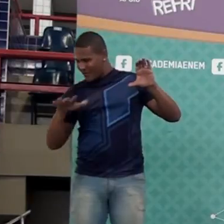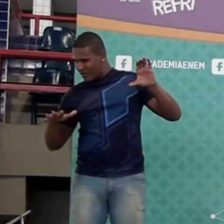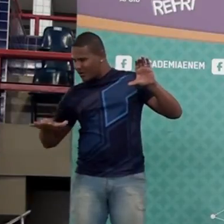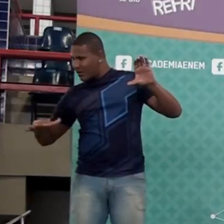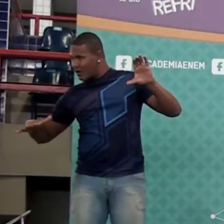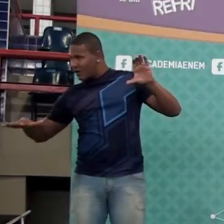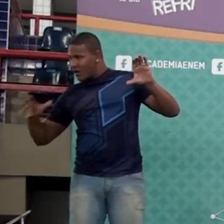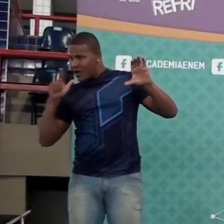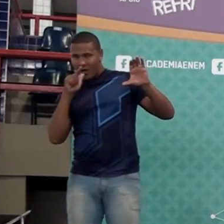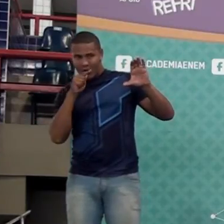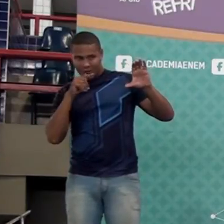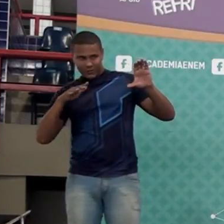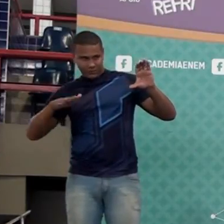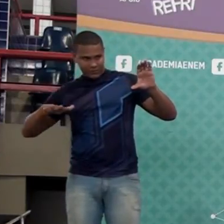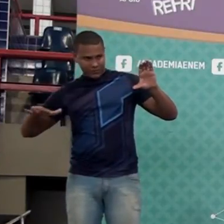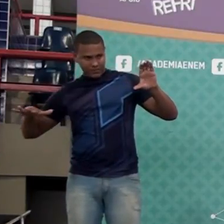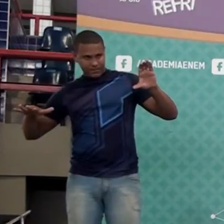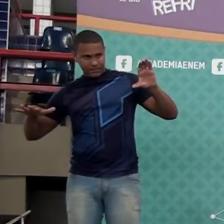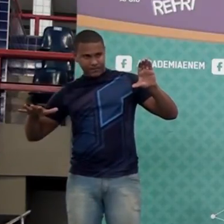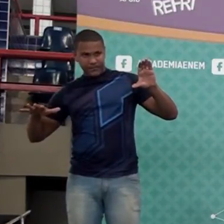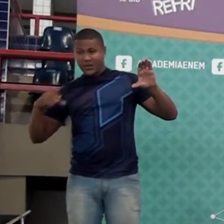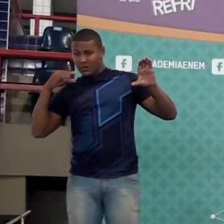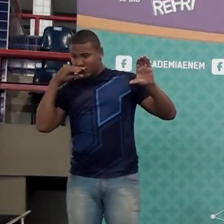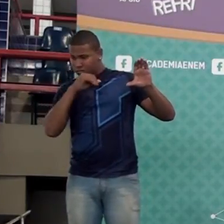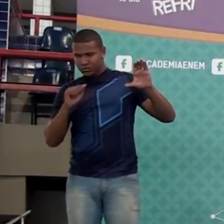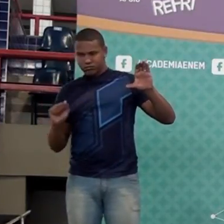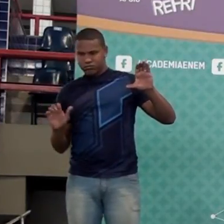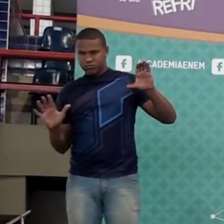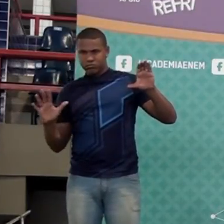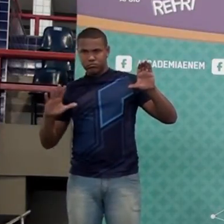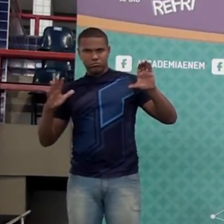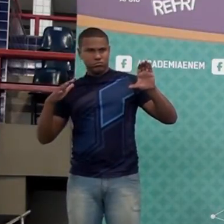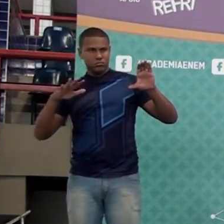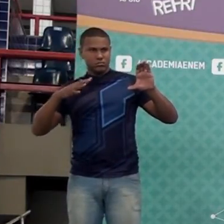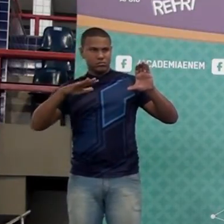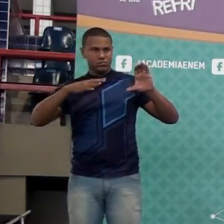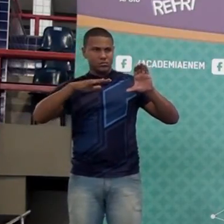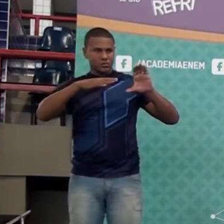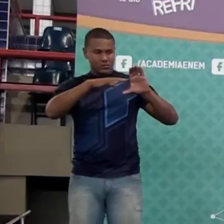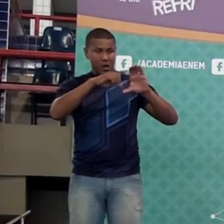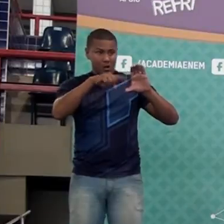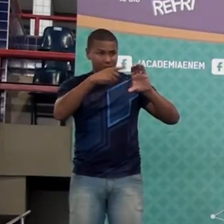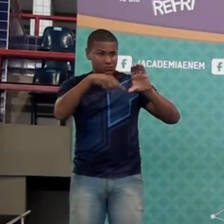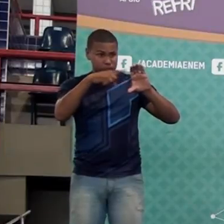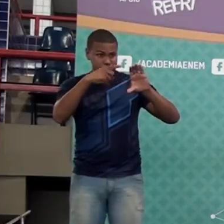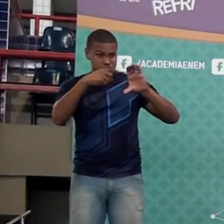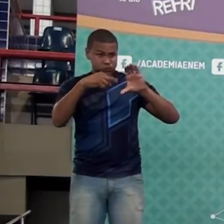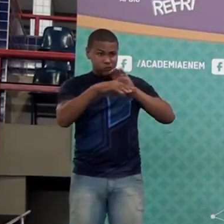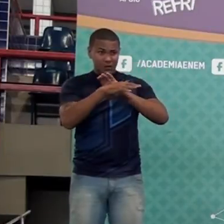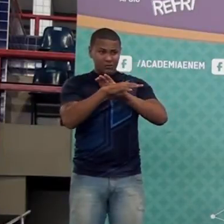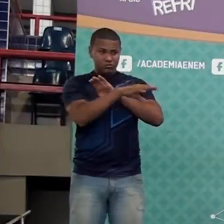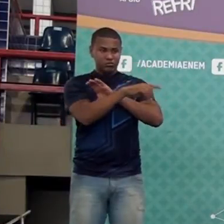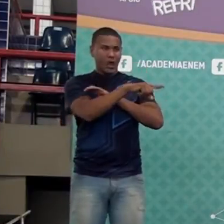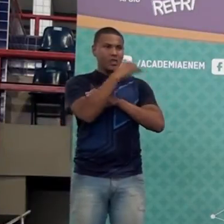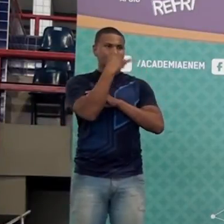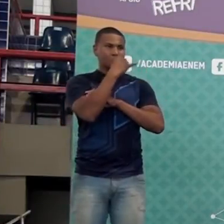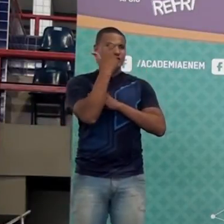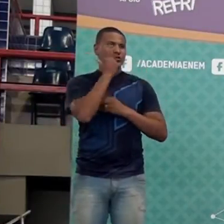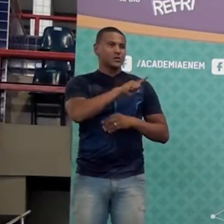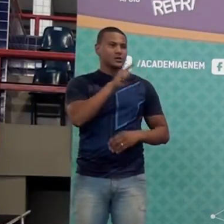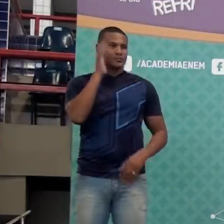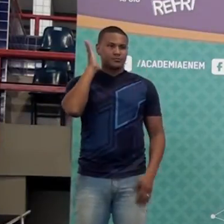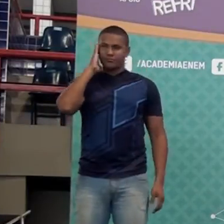energia liberada na fissão, ela provoca a vaporização de água, o vapor de